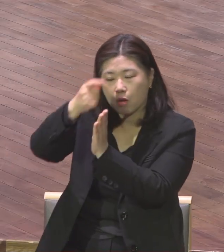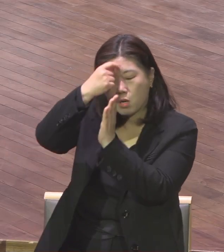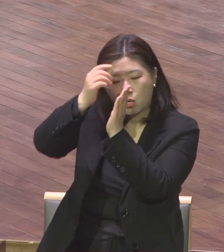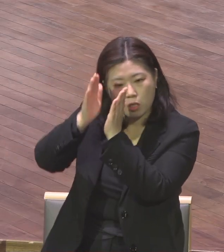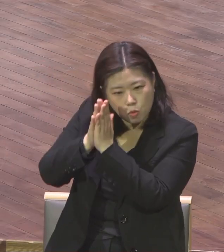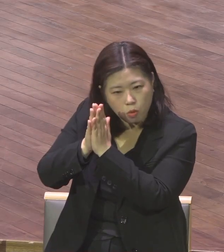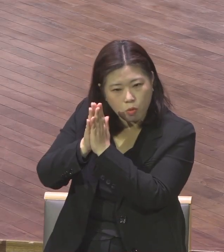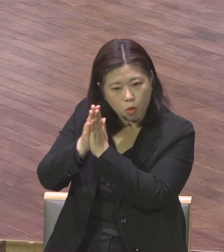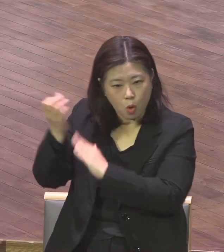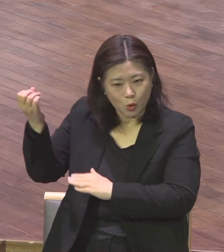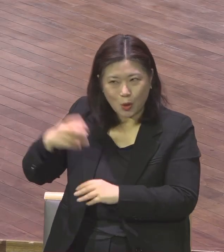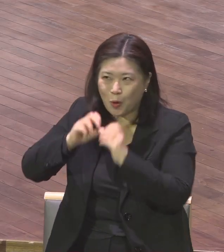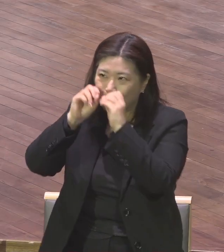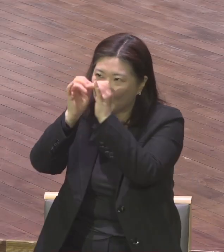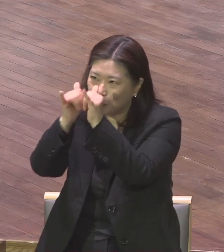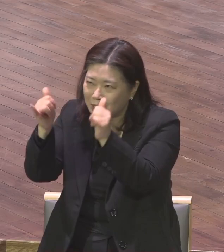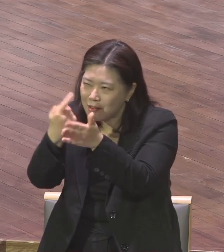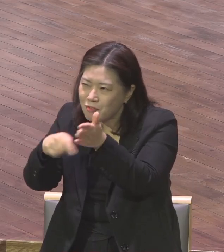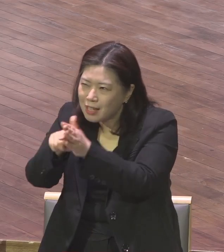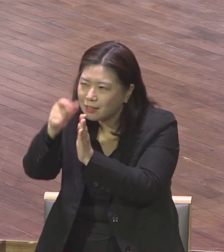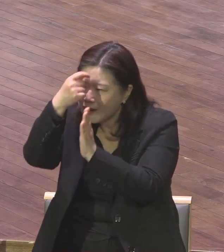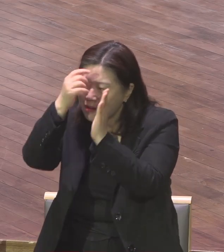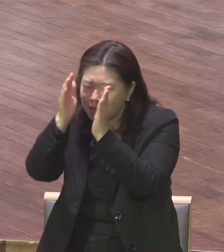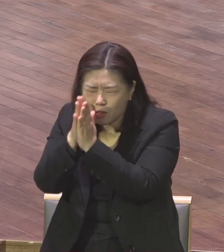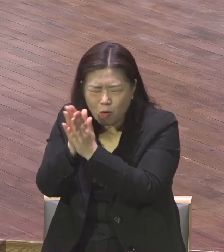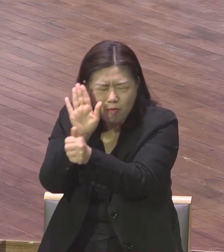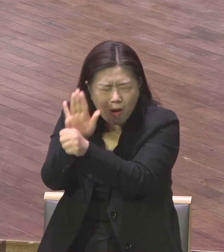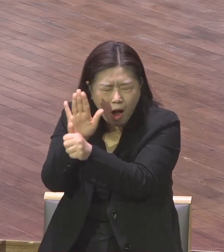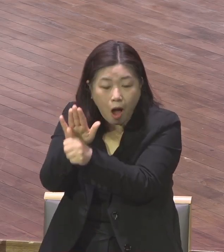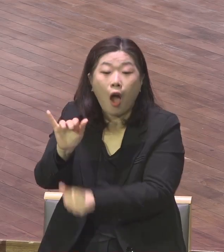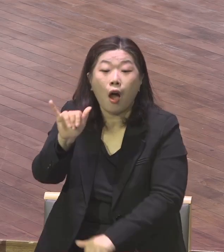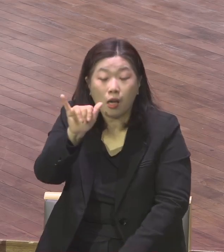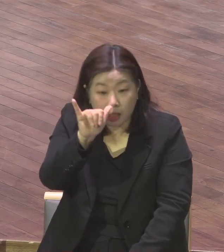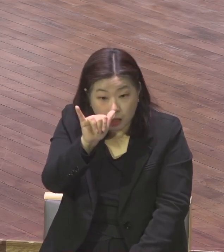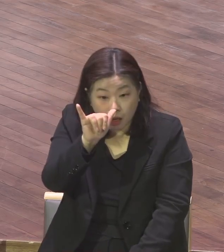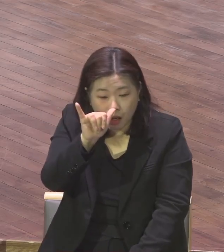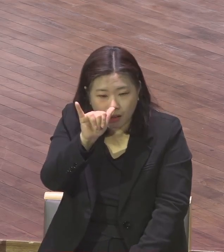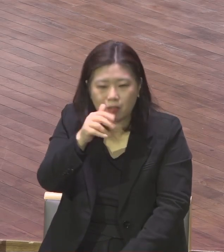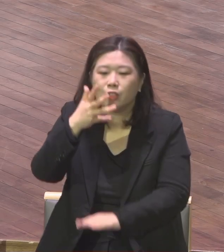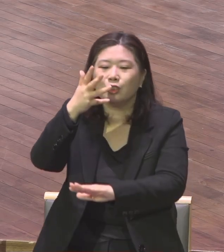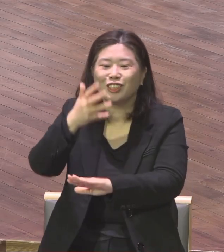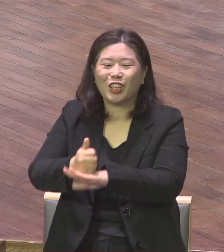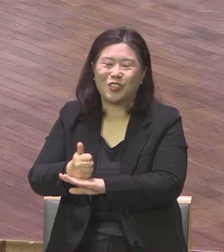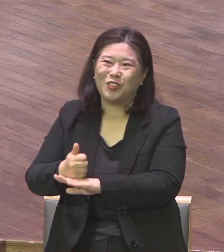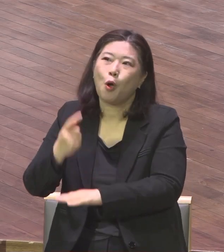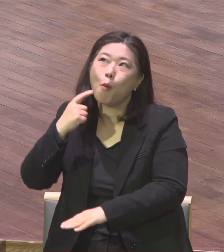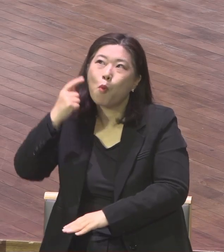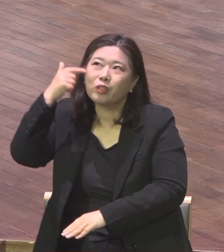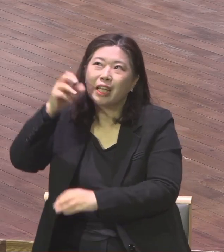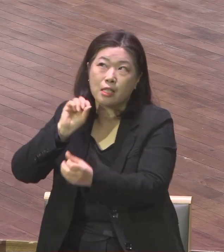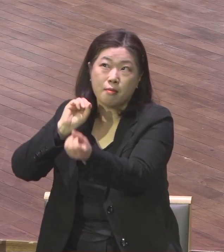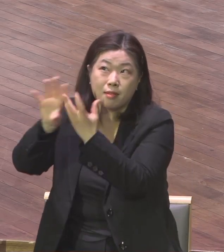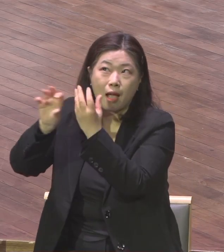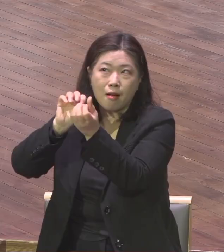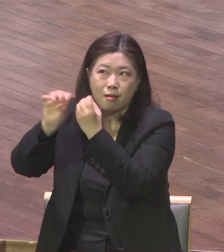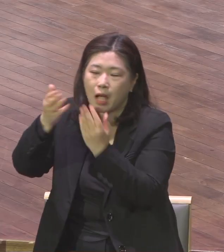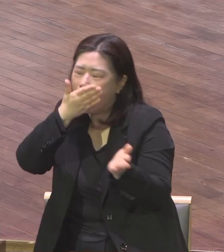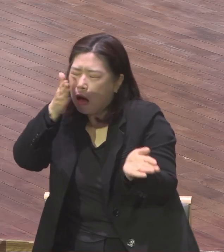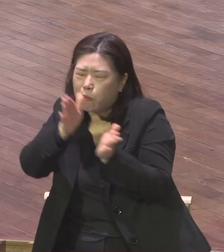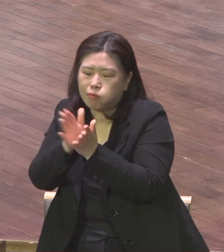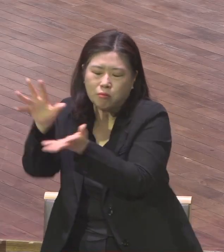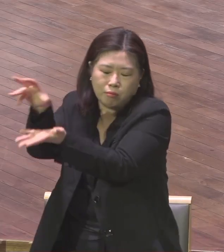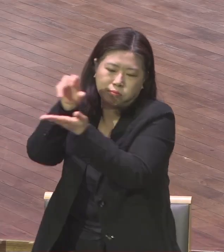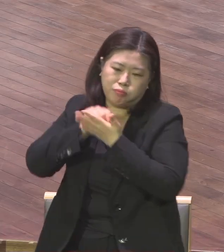교구장님을 위해서, 우리 담당 전도사를 위해서 그걸 기도한다. 그건 함께 목회하는 거예요. 기도 같이 하기